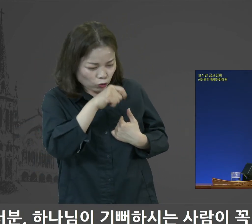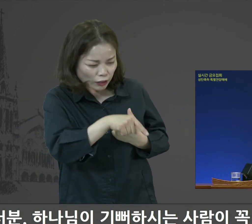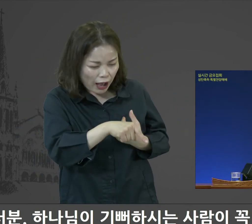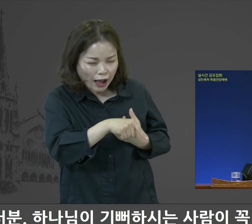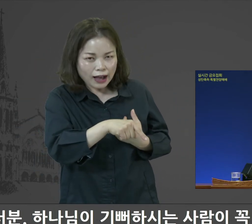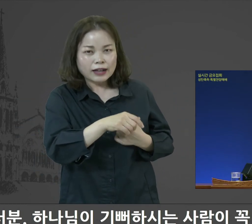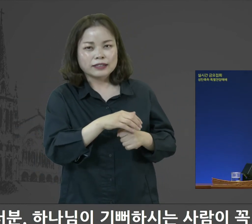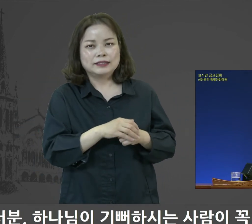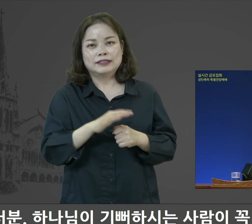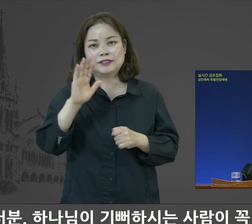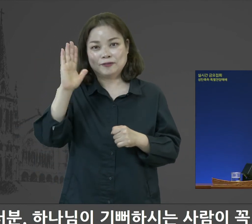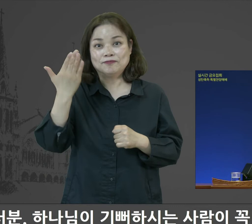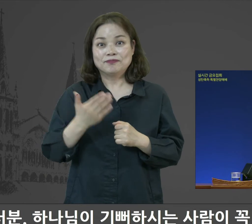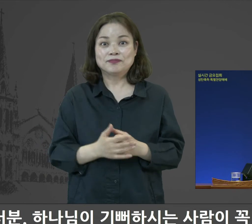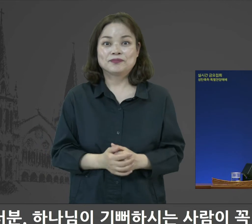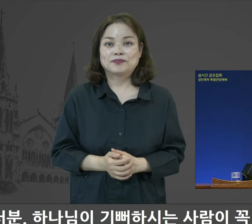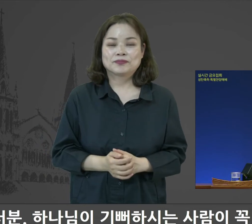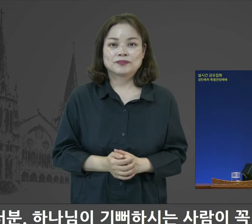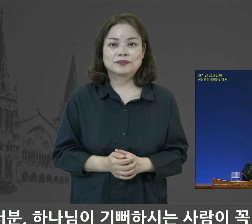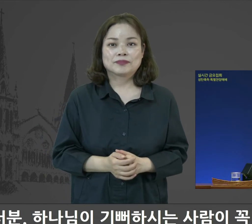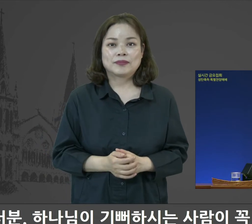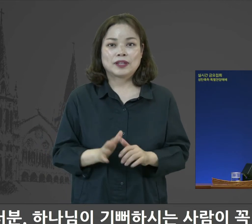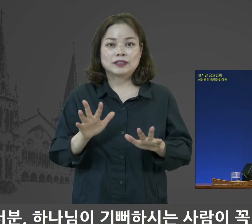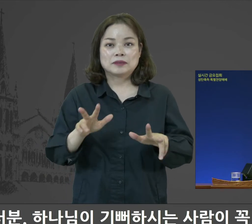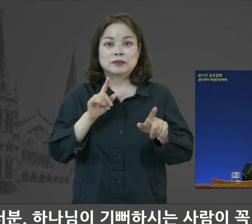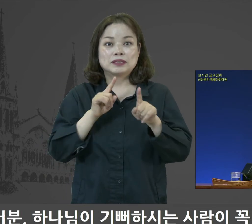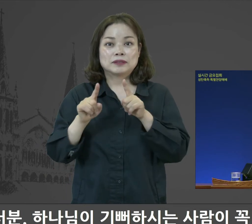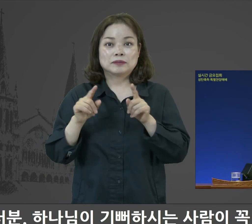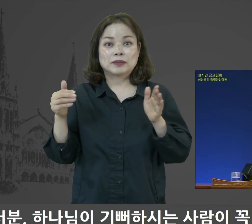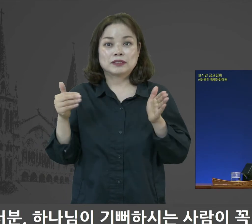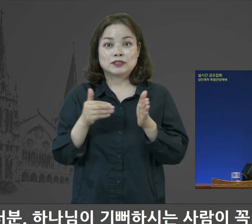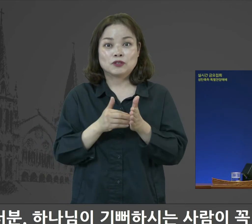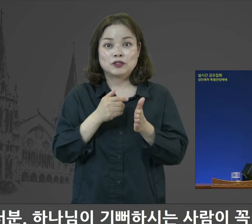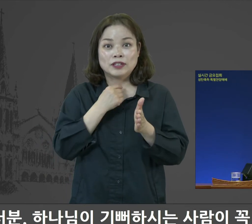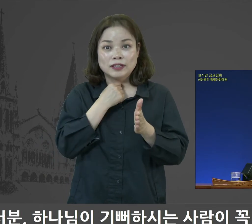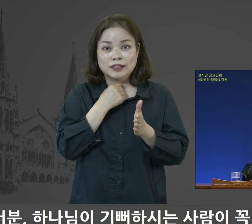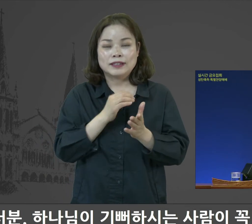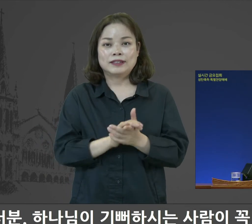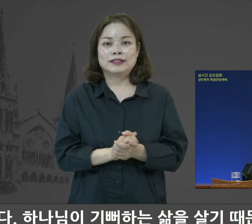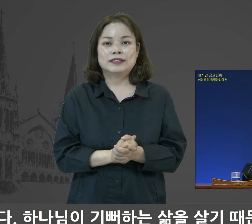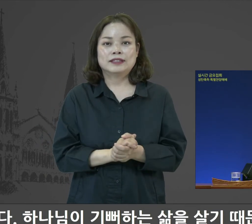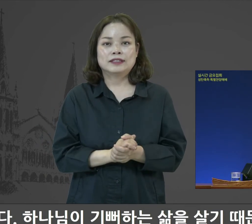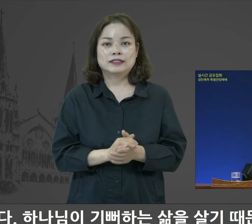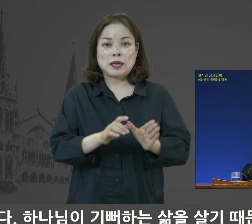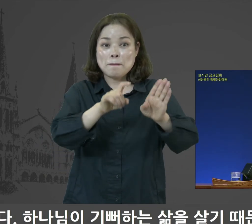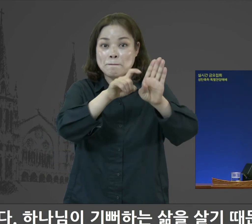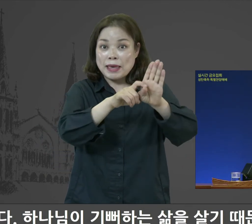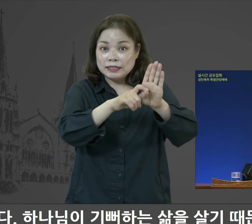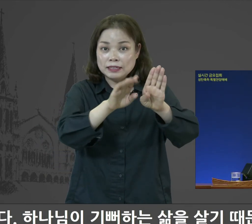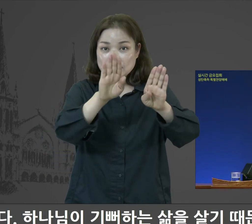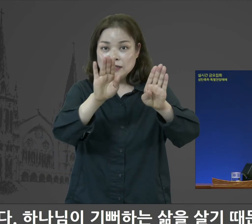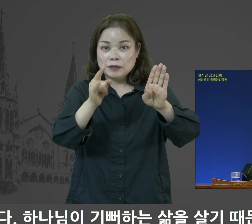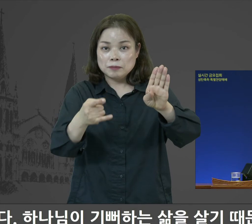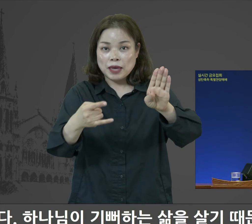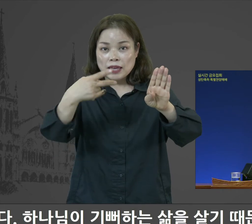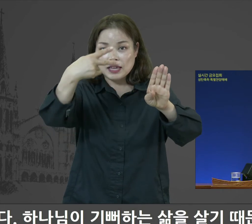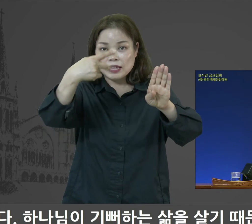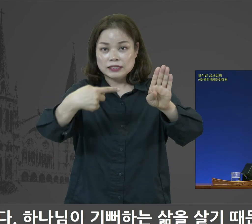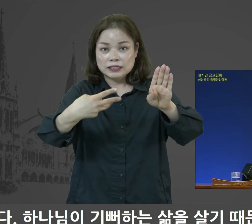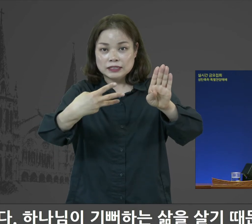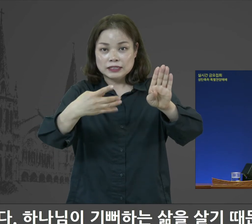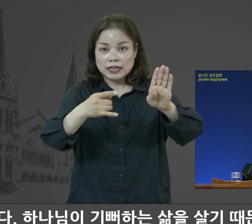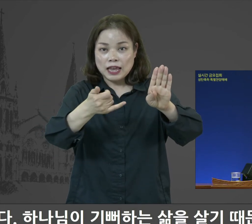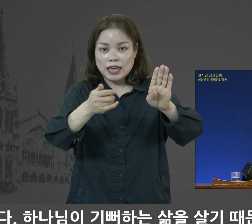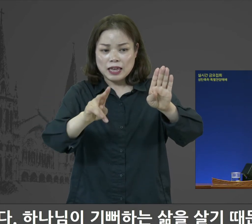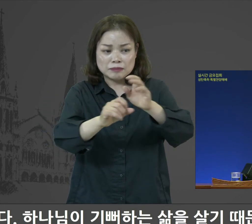사람들이 되는 겁니다. 자, 이제 말씀을 맺겠습니다. 베들레헴 들판